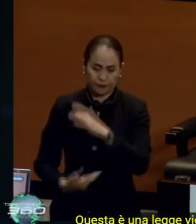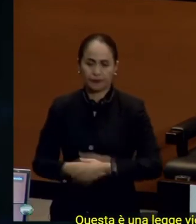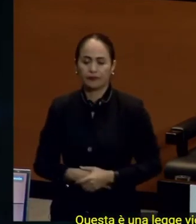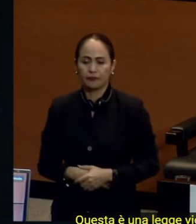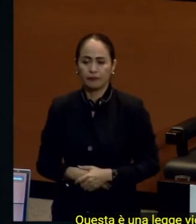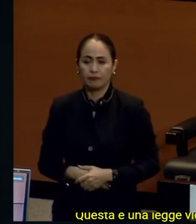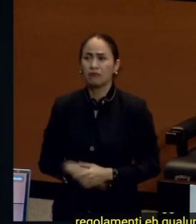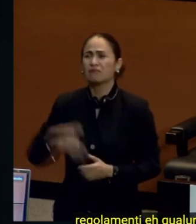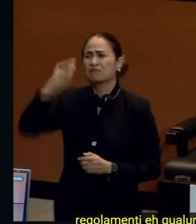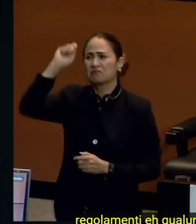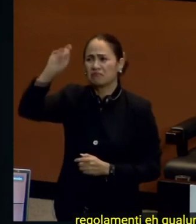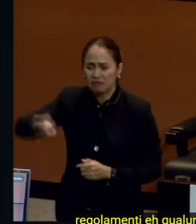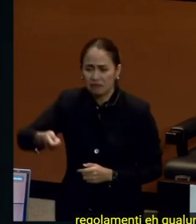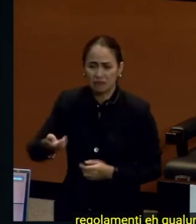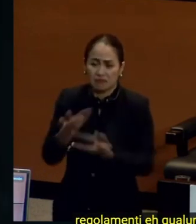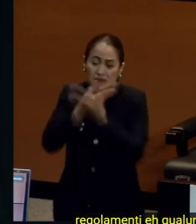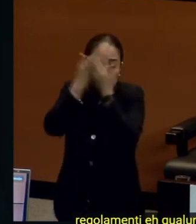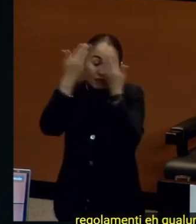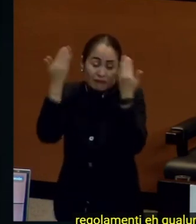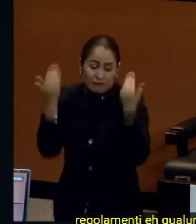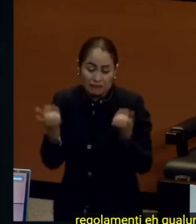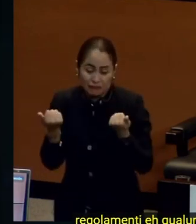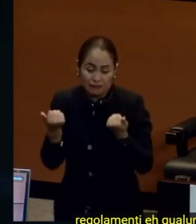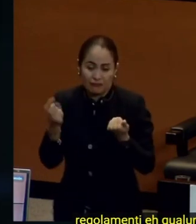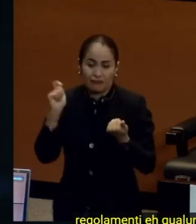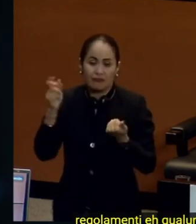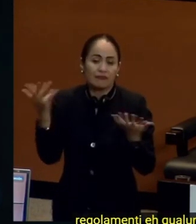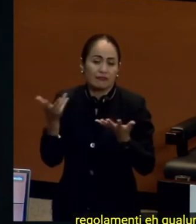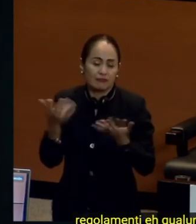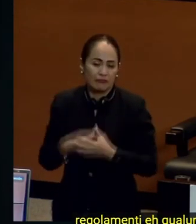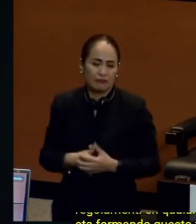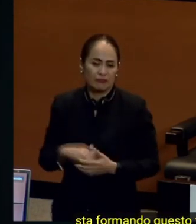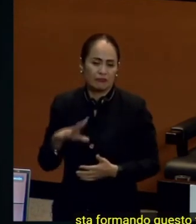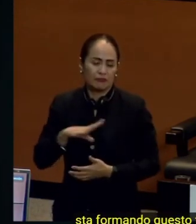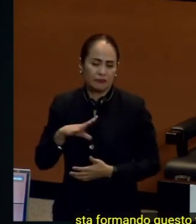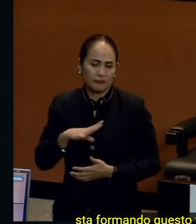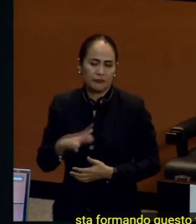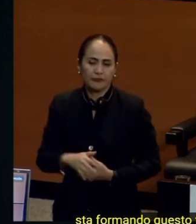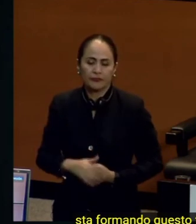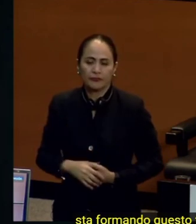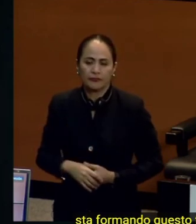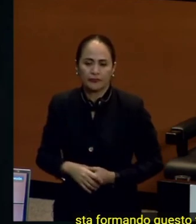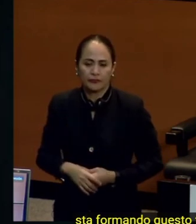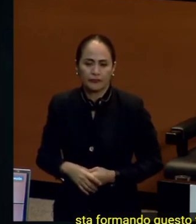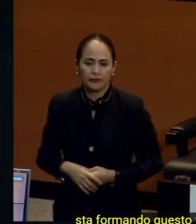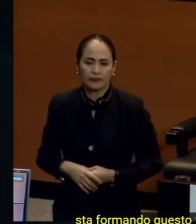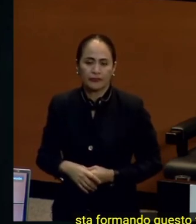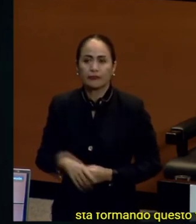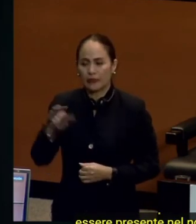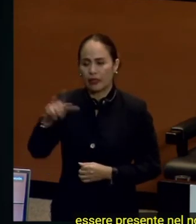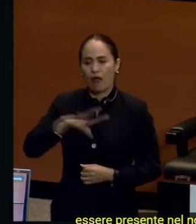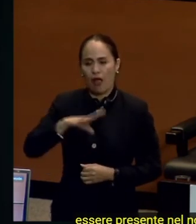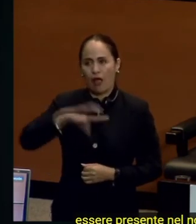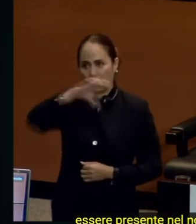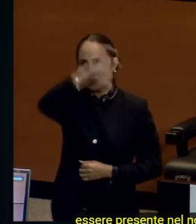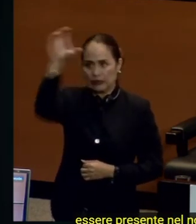sea lo que fuere, lo que esté formando este fenómeno y lo mantenga en presencia en nuestro espacio